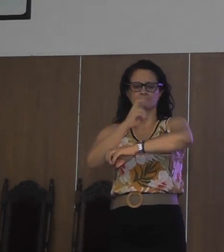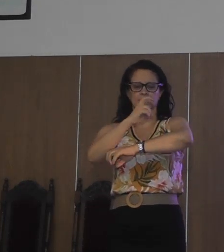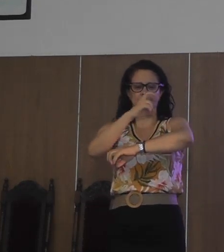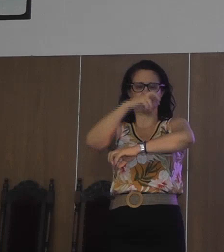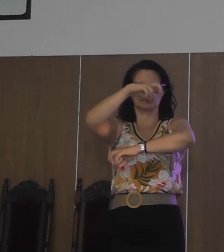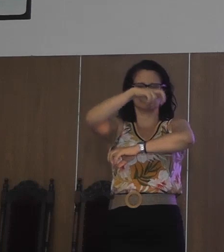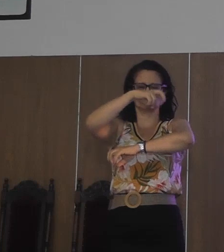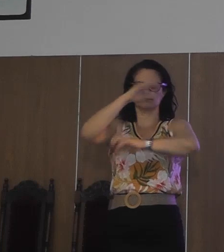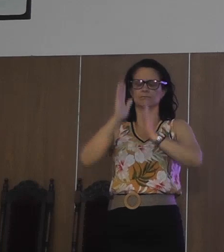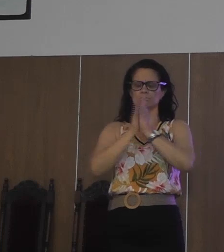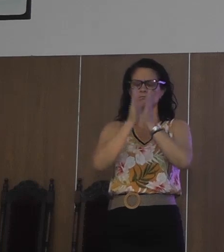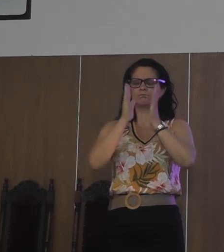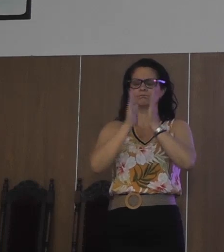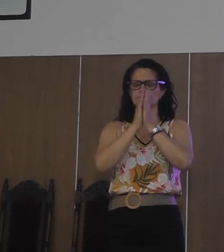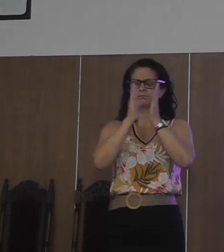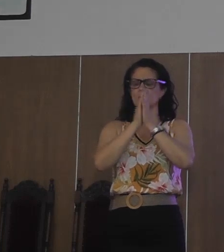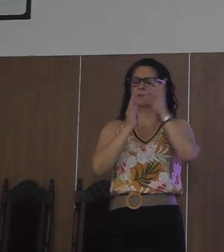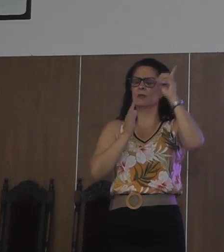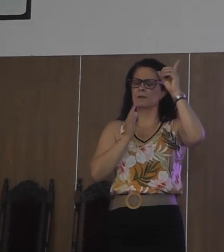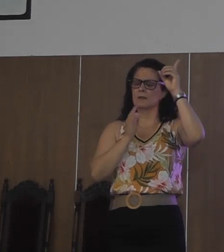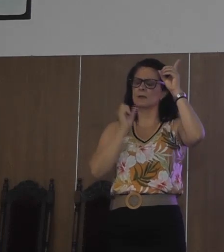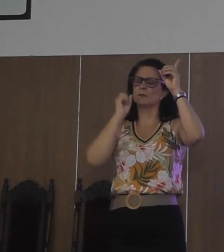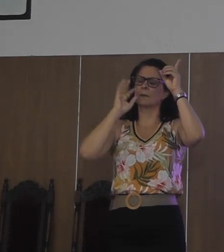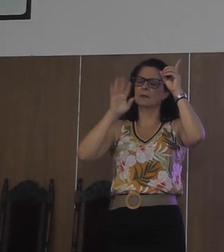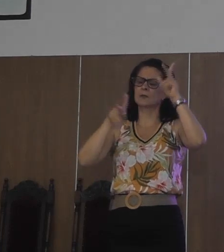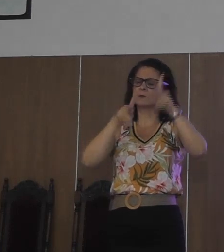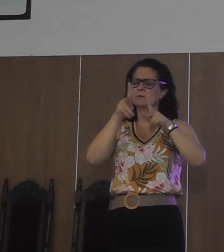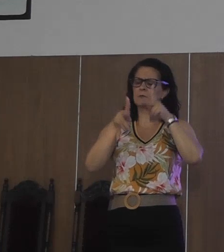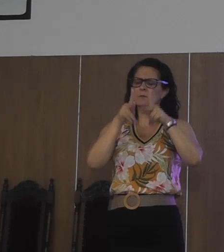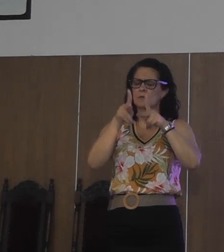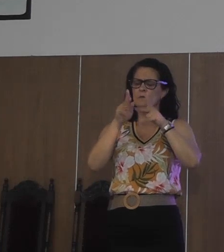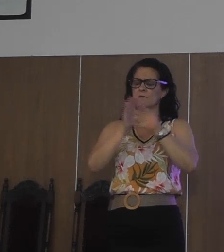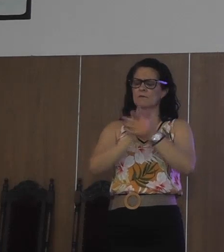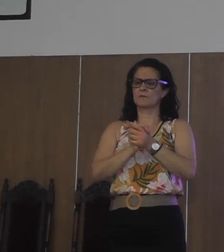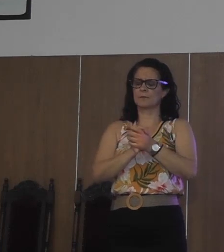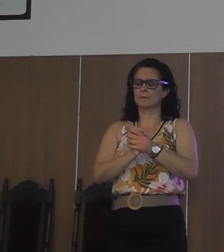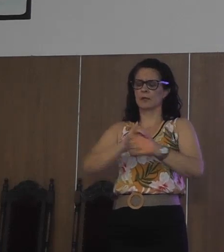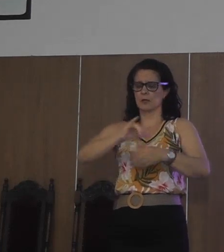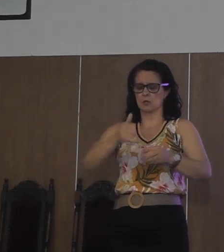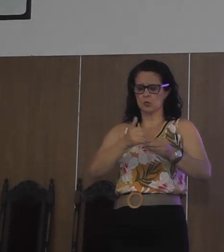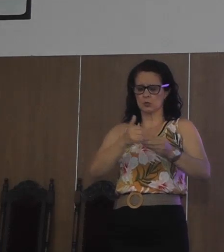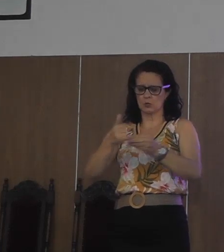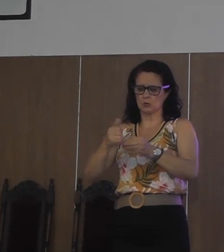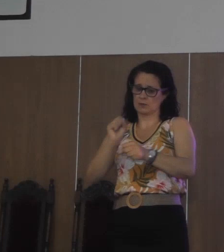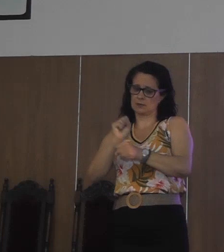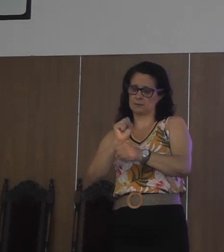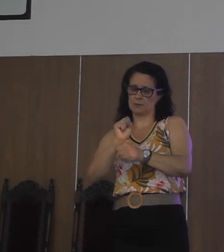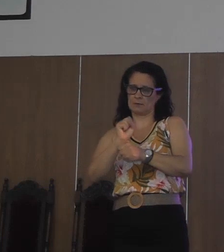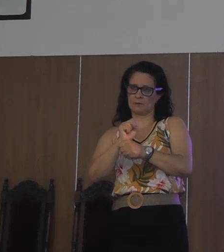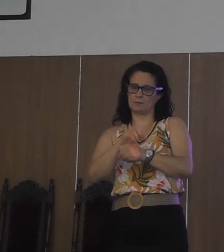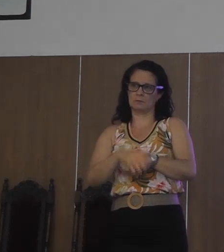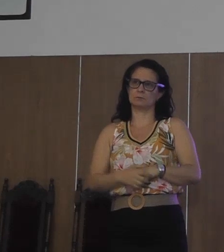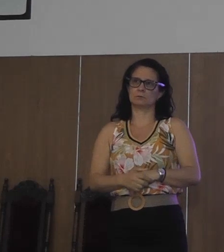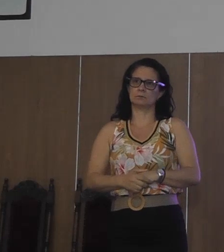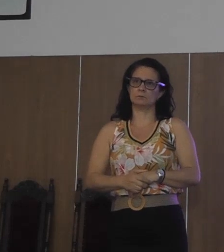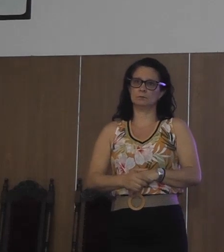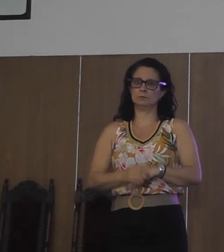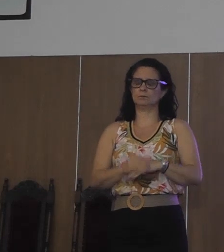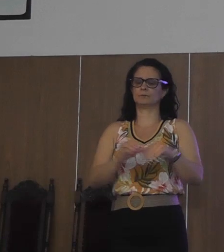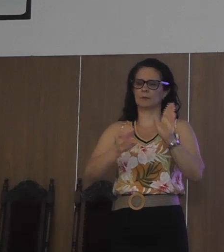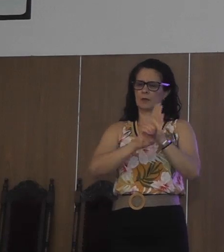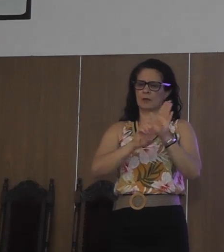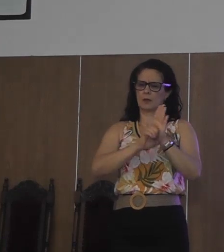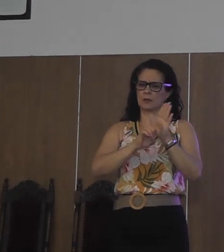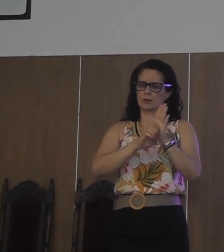do povo. Em Êxodo 17, Josué é um guerreiro. Em Êxodo